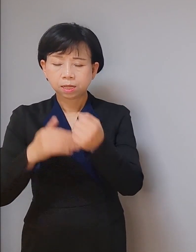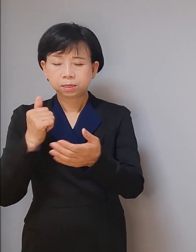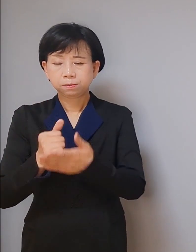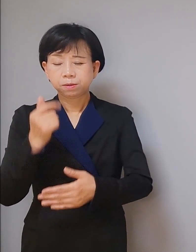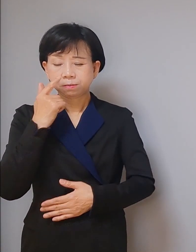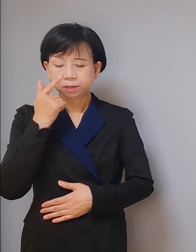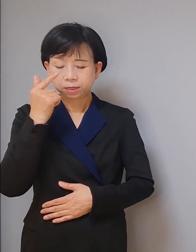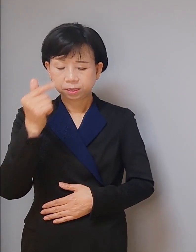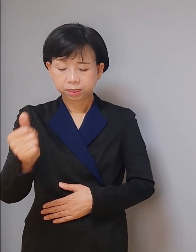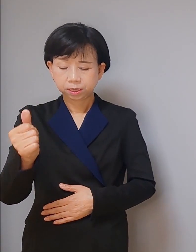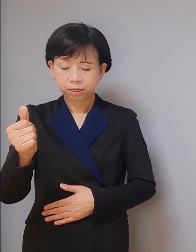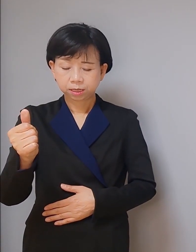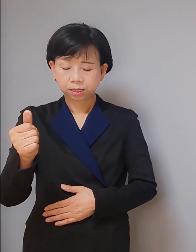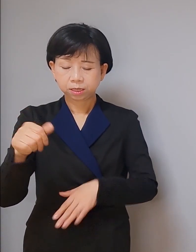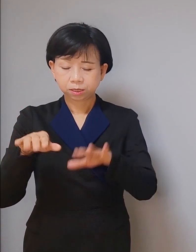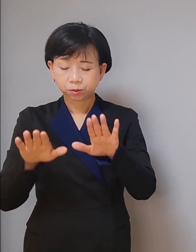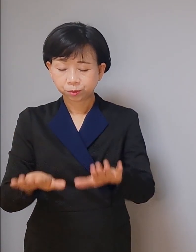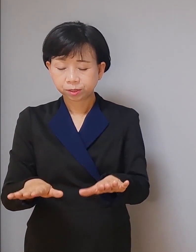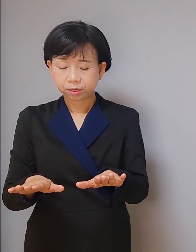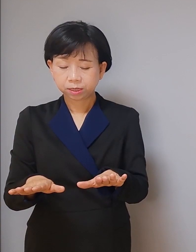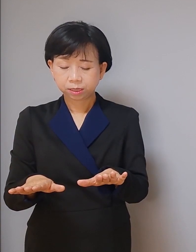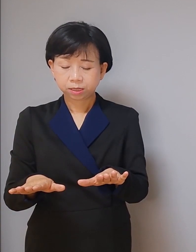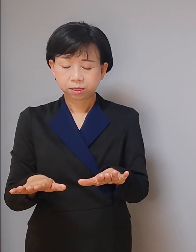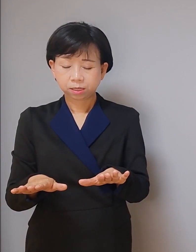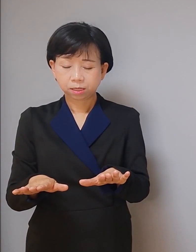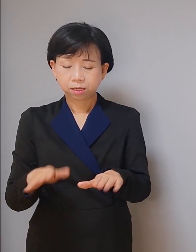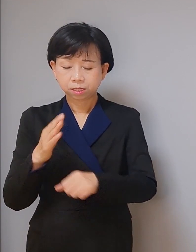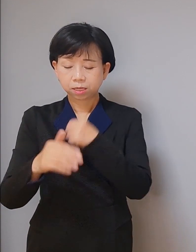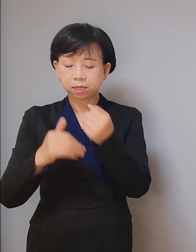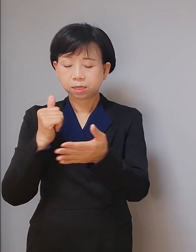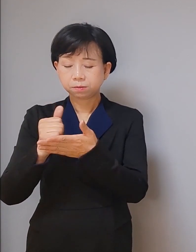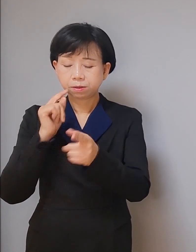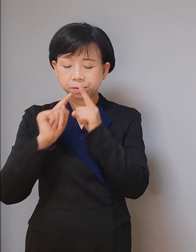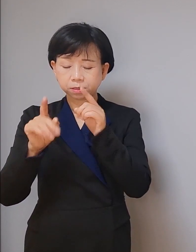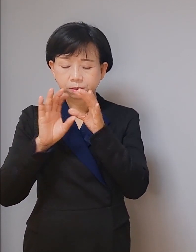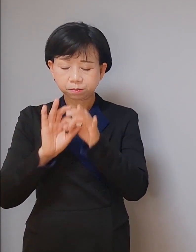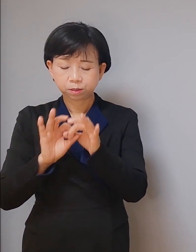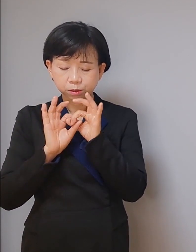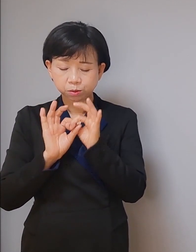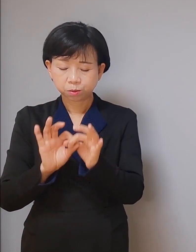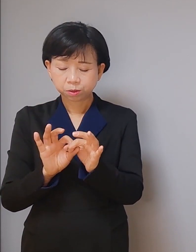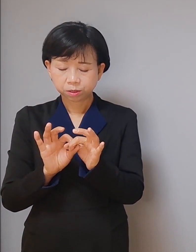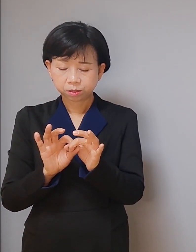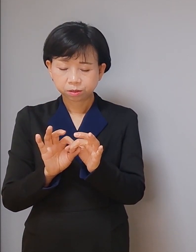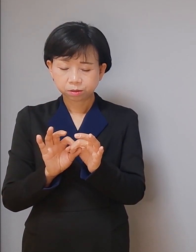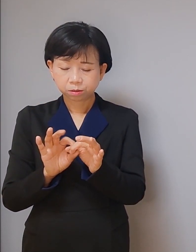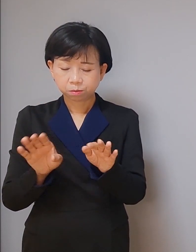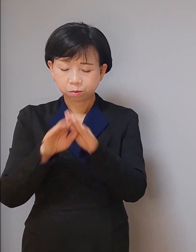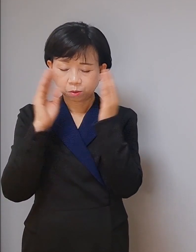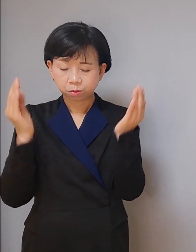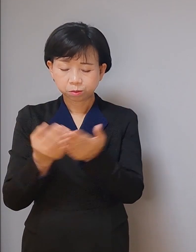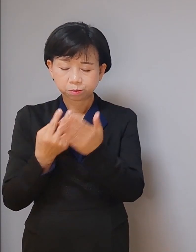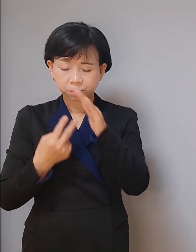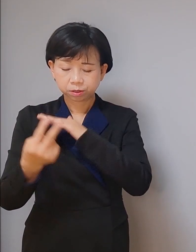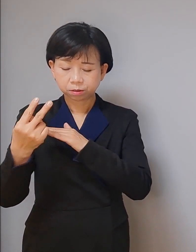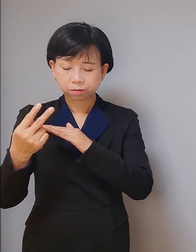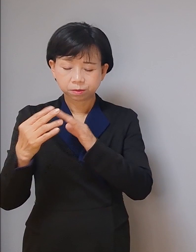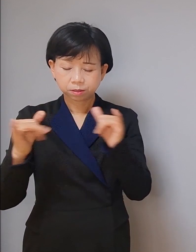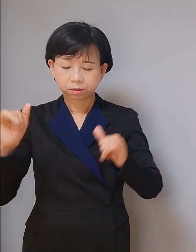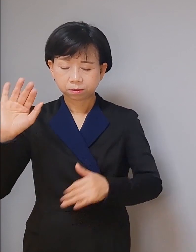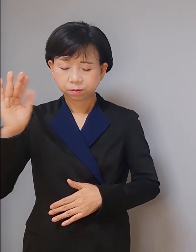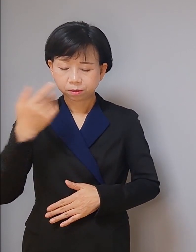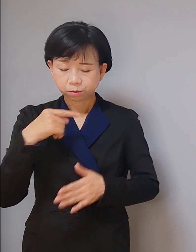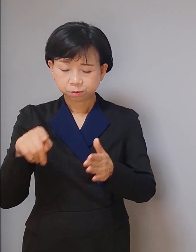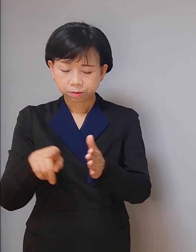하나님 아버지, 오늘 이 시간 하나님의 말씀을 통해서 우리 모두가 비전의 사람이 되는